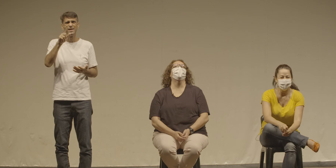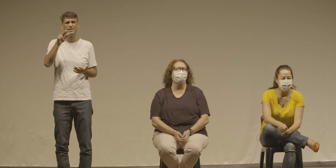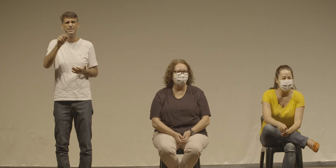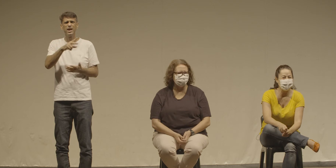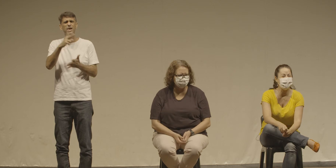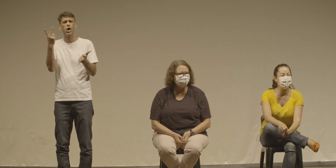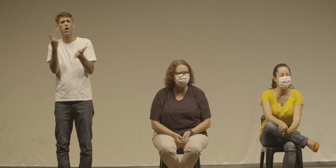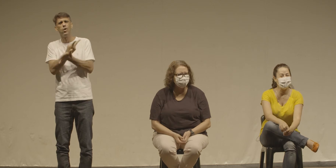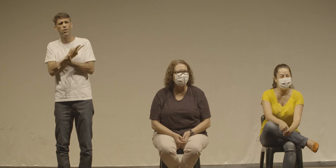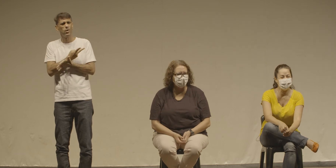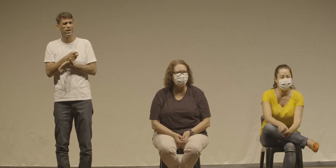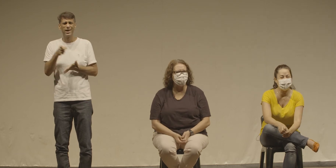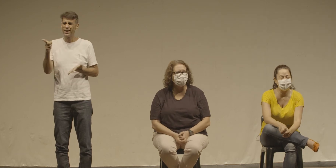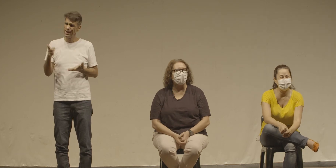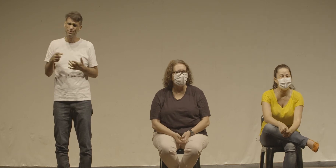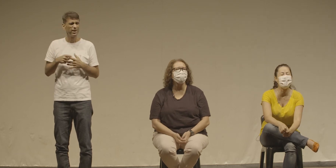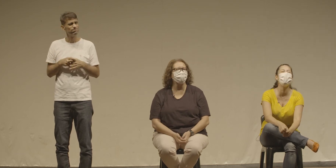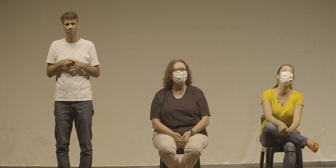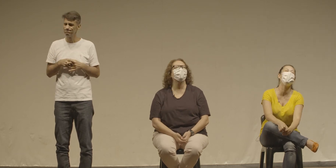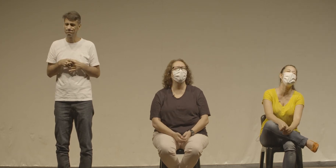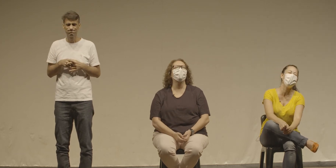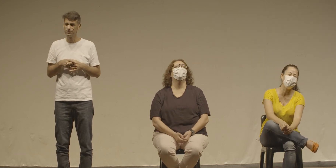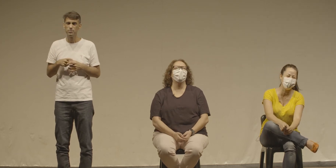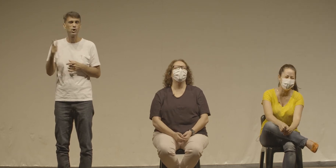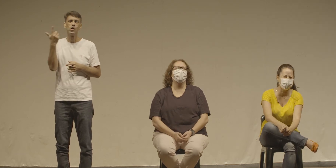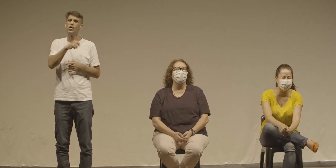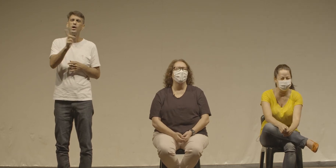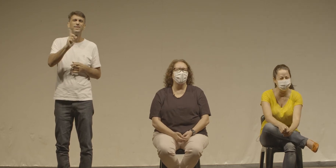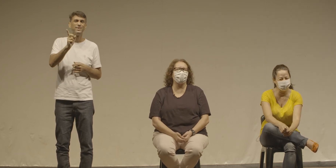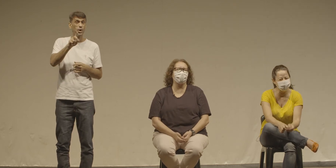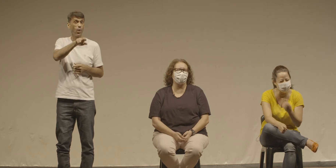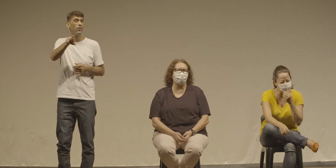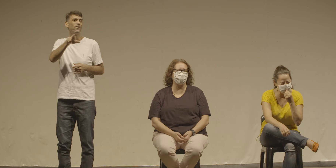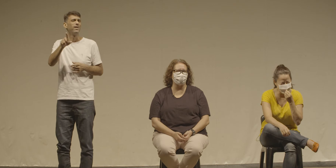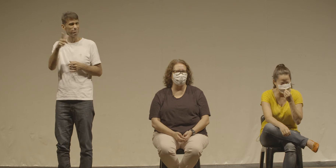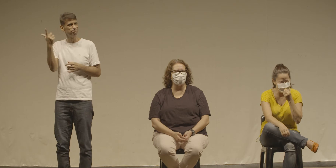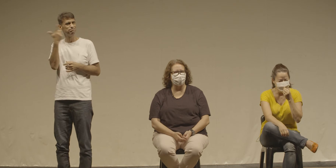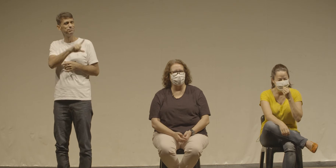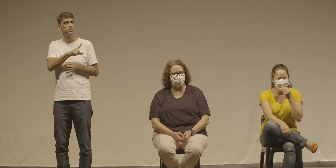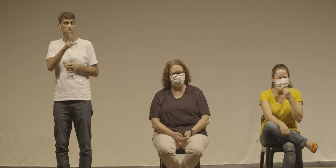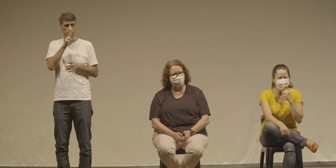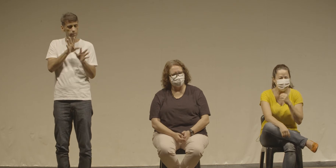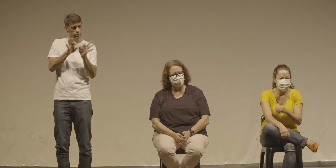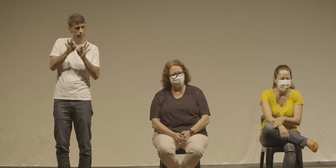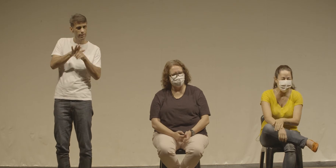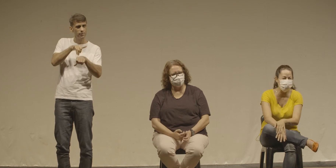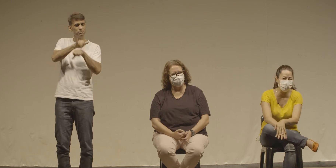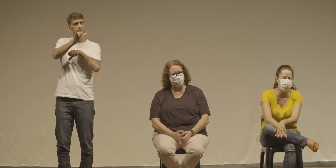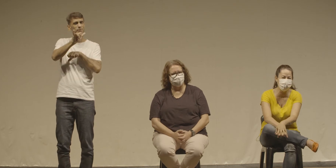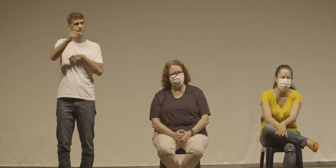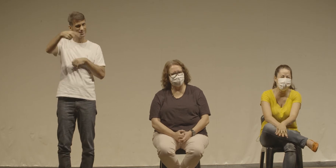pela cara dela... Eu falei, pela cara dela não deu certo. Vocês conseguiram. Alcançaram ali o